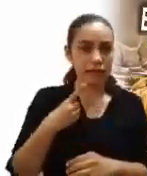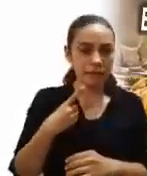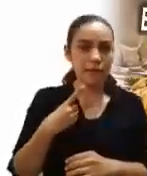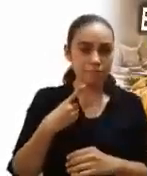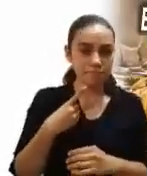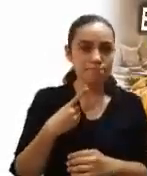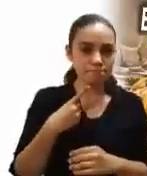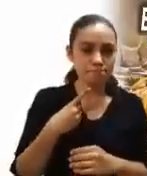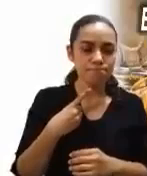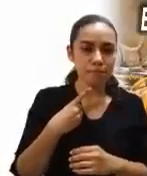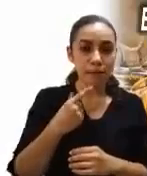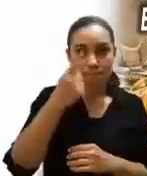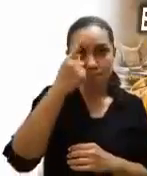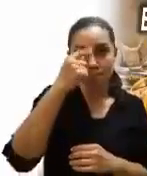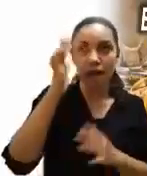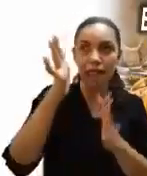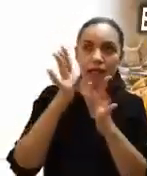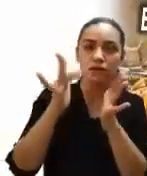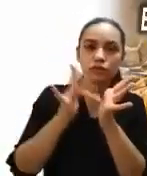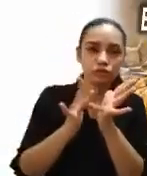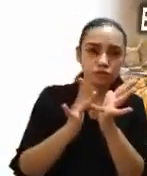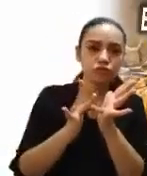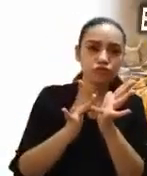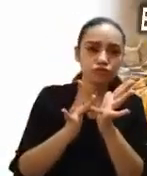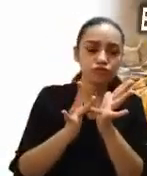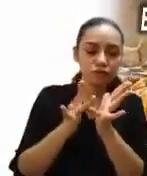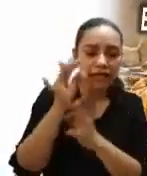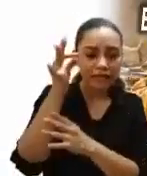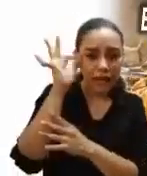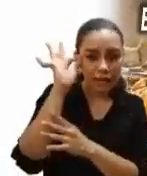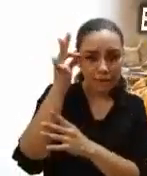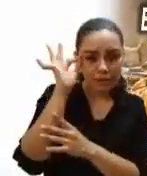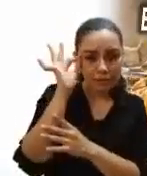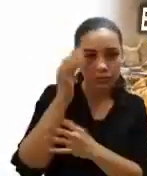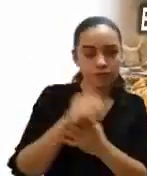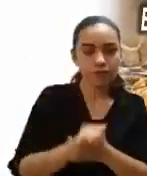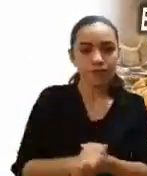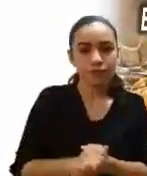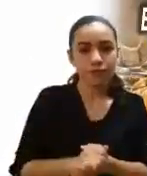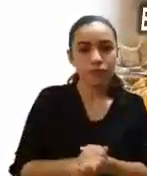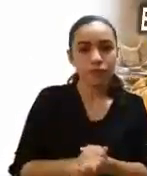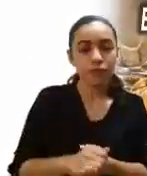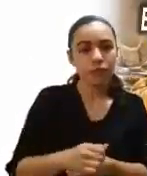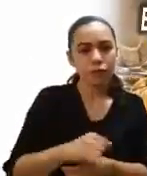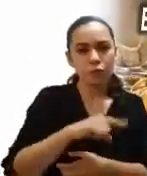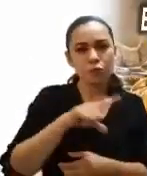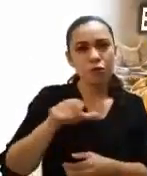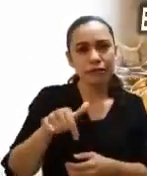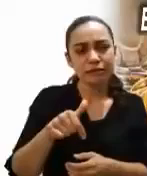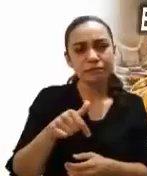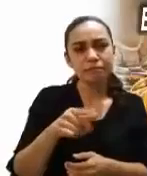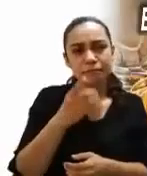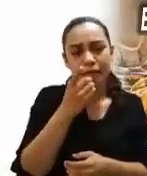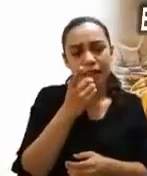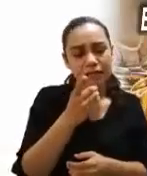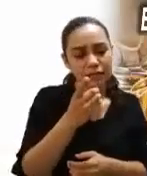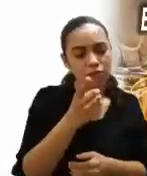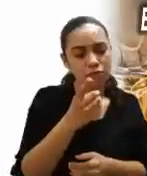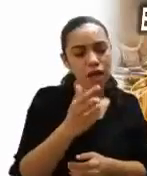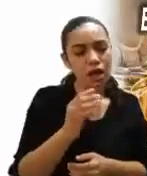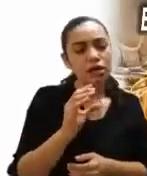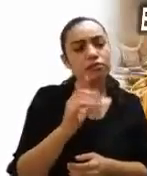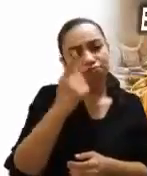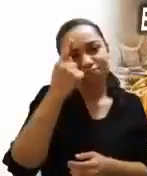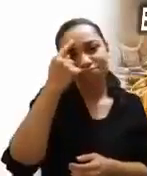Y concluía que para tocar al Dios vivo no hay necesidad de hacer curso de actualización,